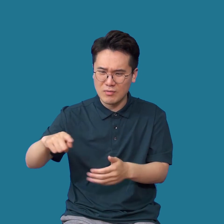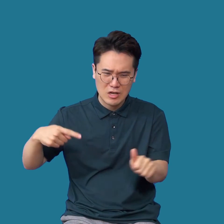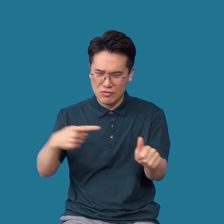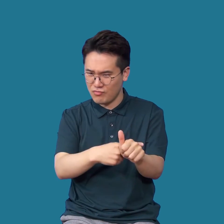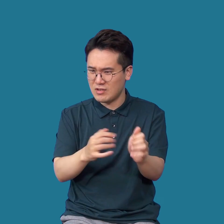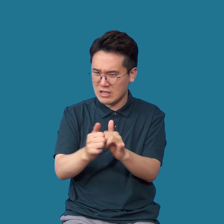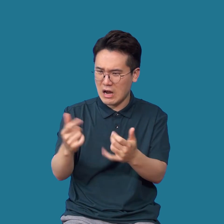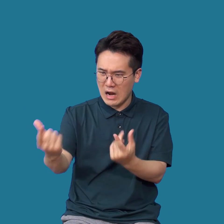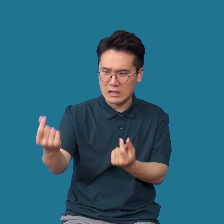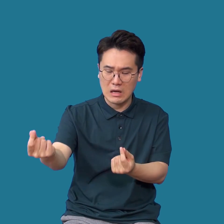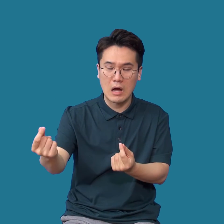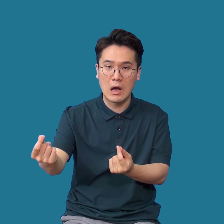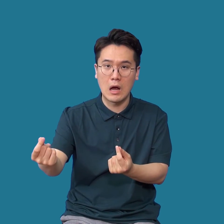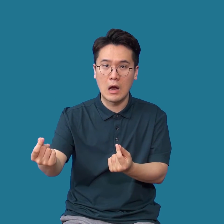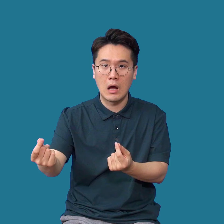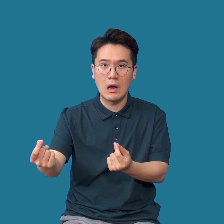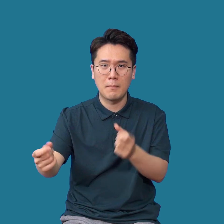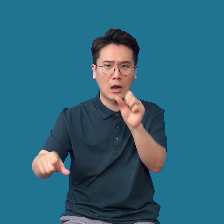그건 아닙니다.